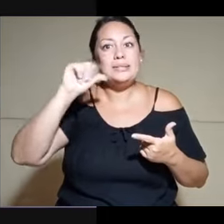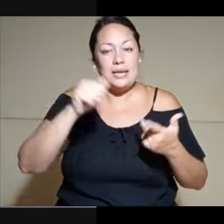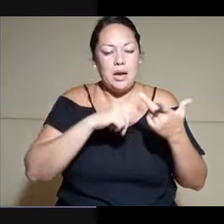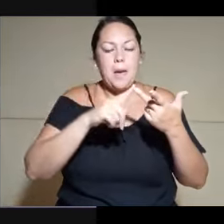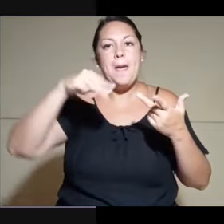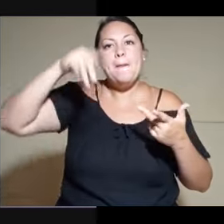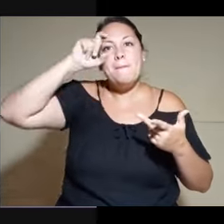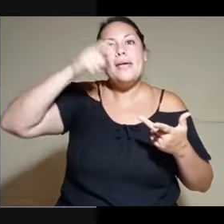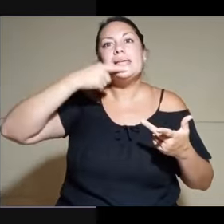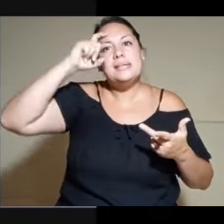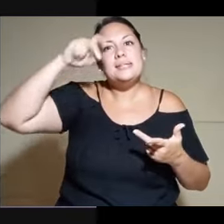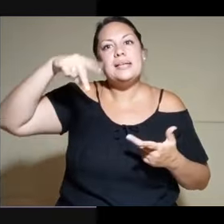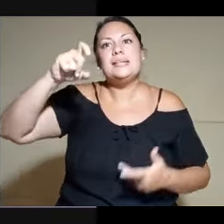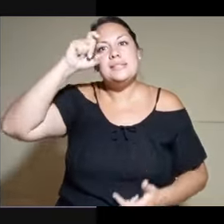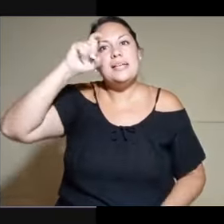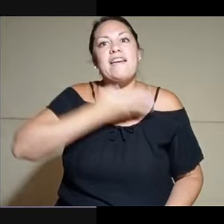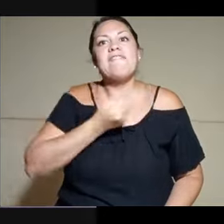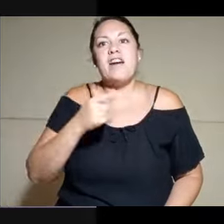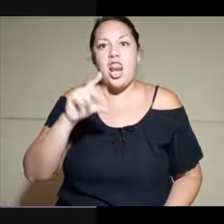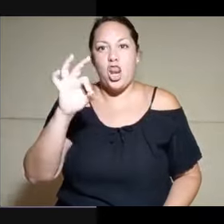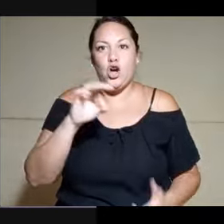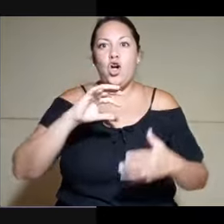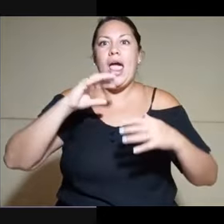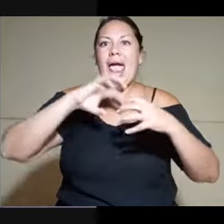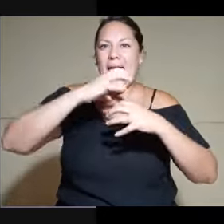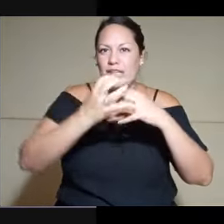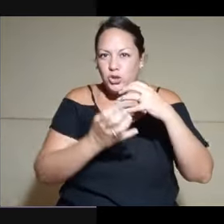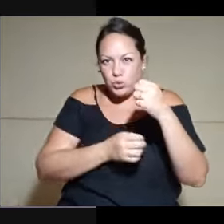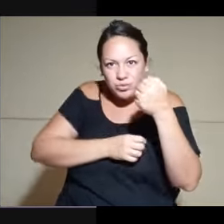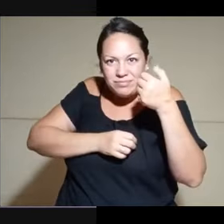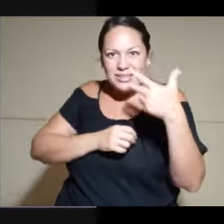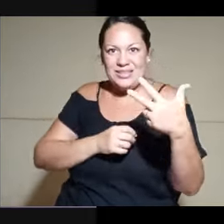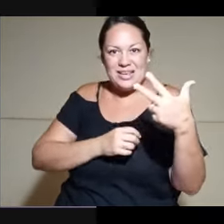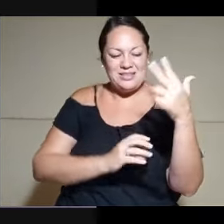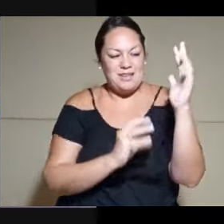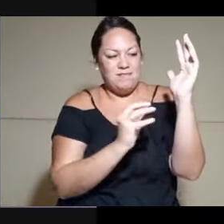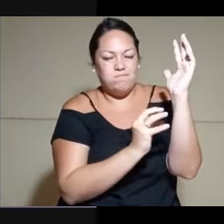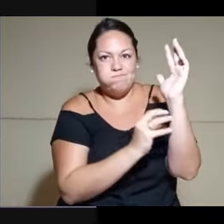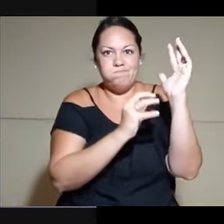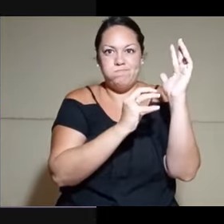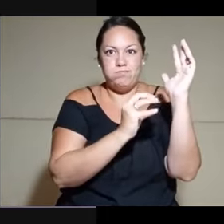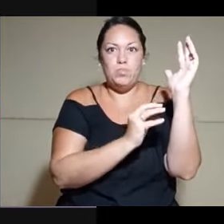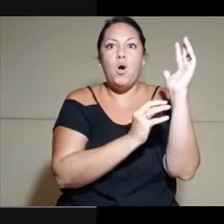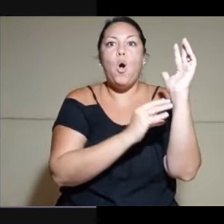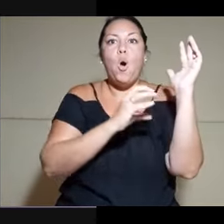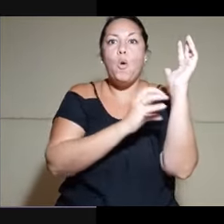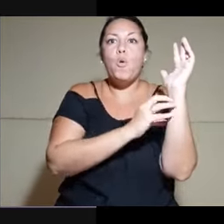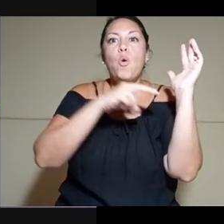mesencéfalo. Entonces, ese tronco cerebral está formado por esas 3 estructuras, ¿no es